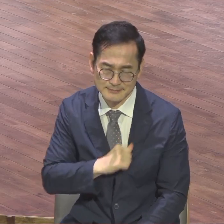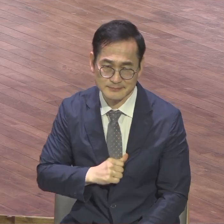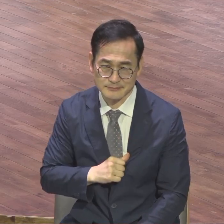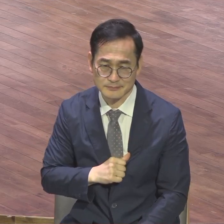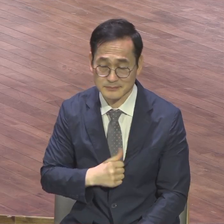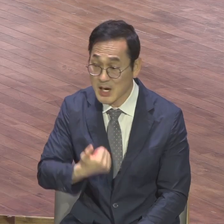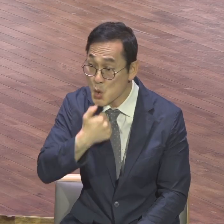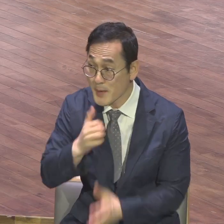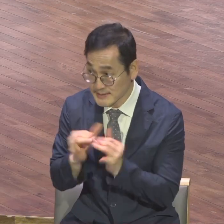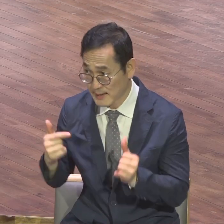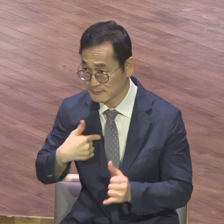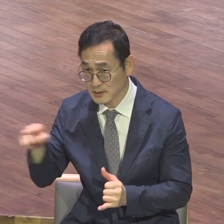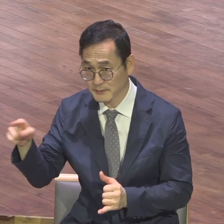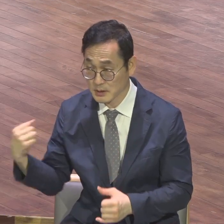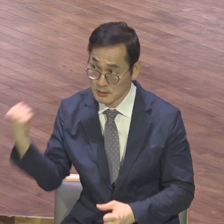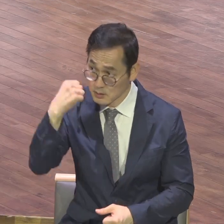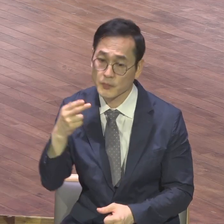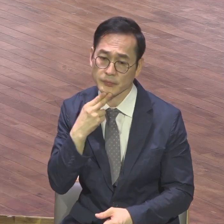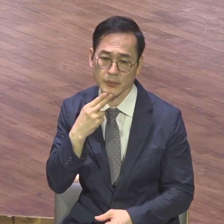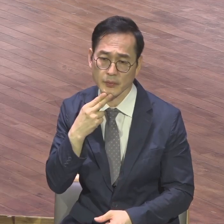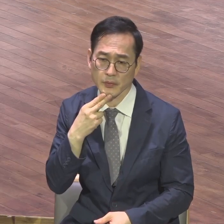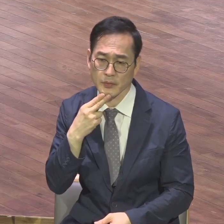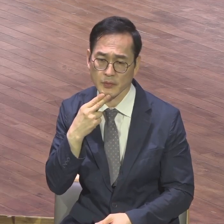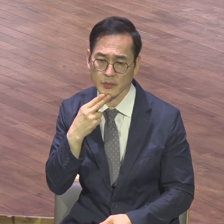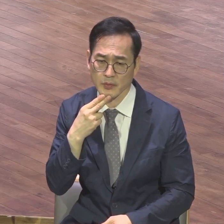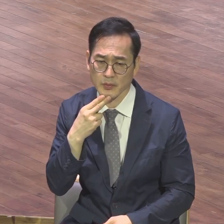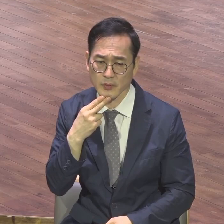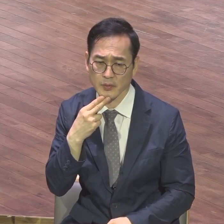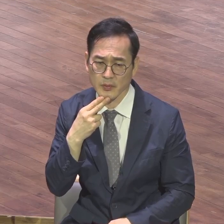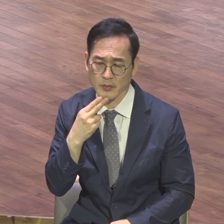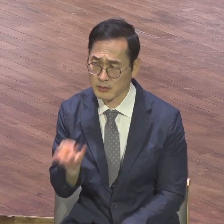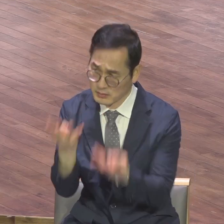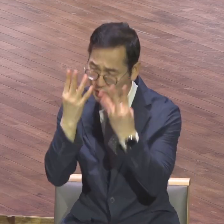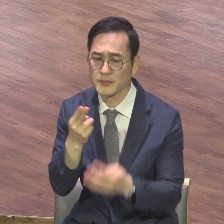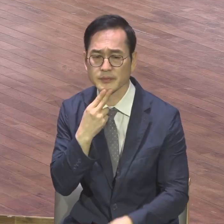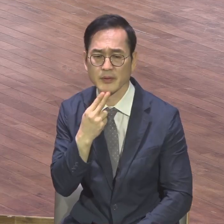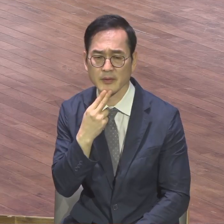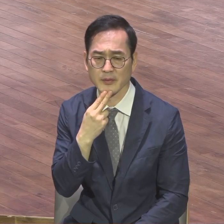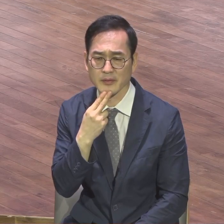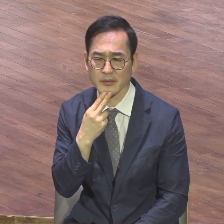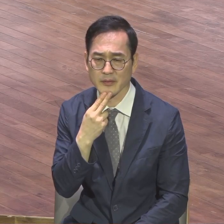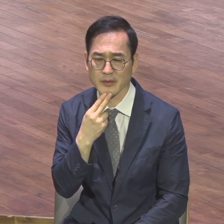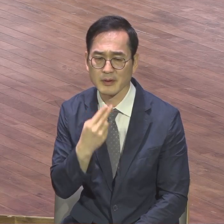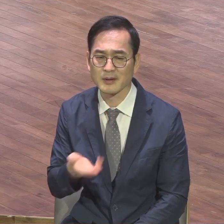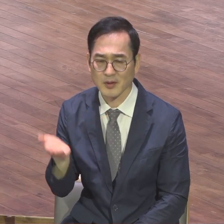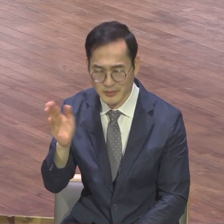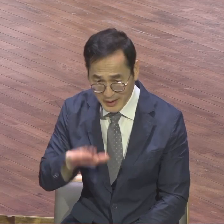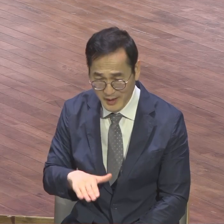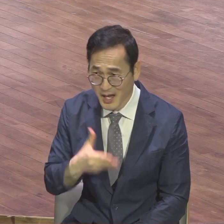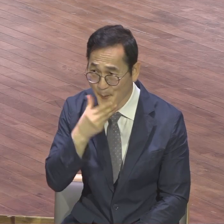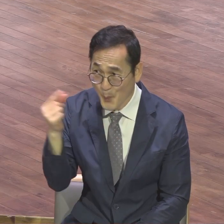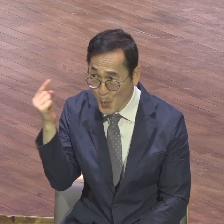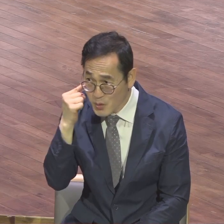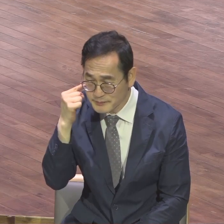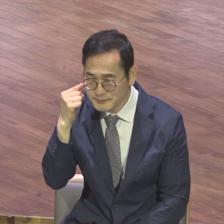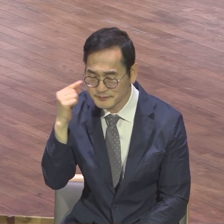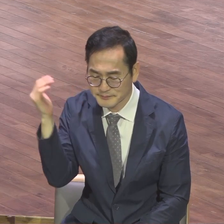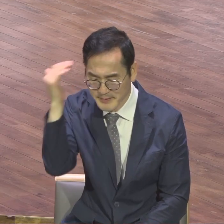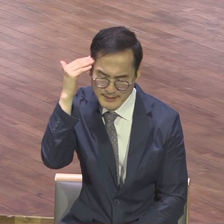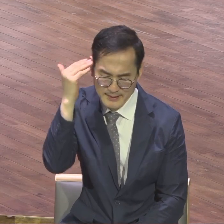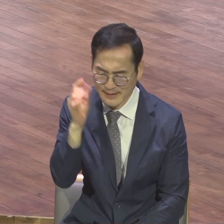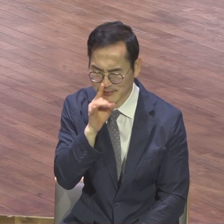시민권자를 하면 내가 유대인들에게 복음을 전해야 되는데 이것이 내가 걸릴 수 있다. 그래서 복음의 유익을 위해서 손해본